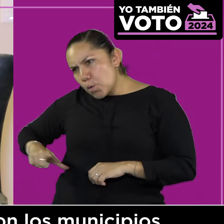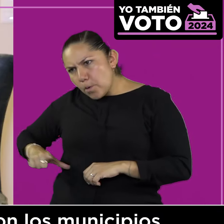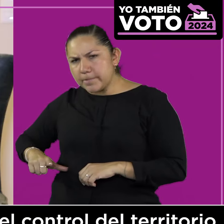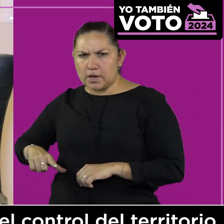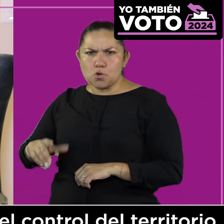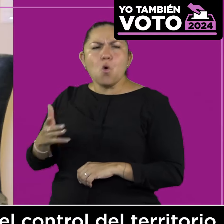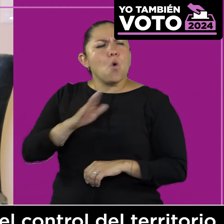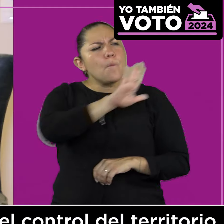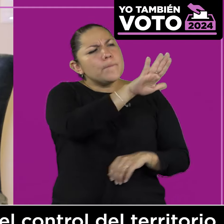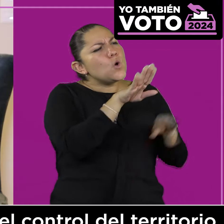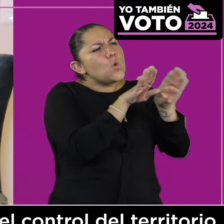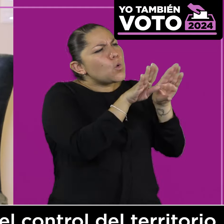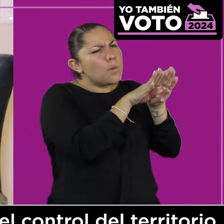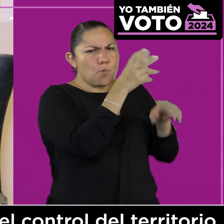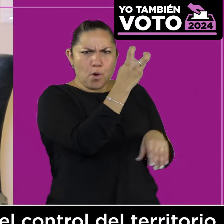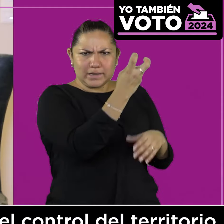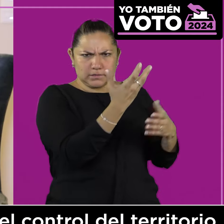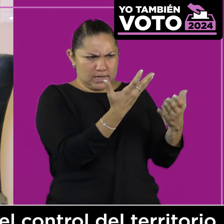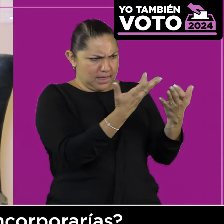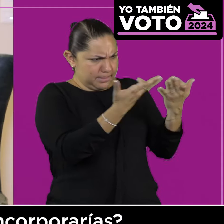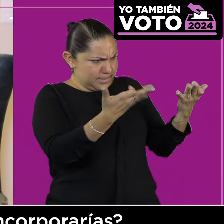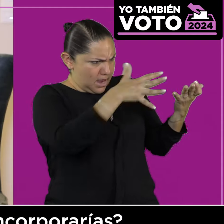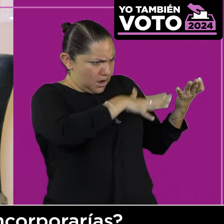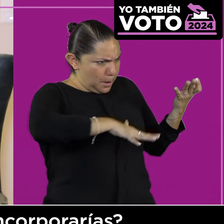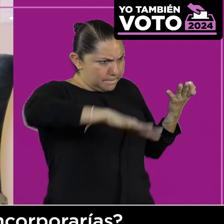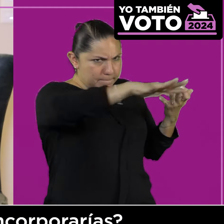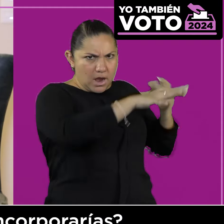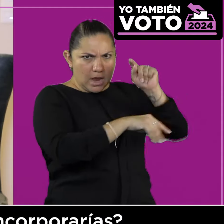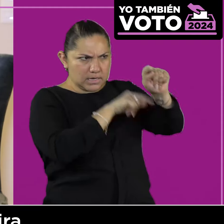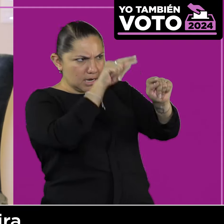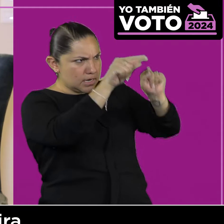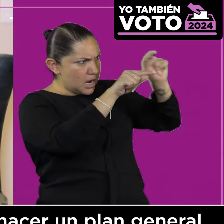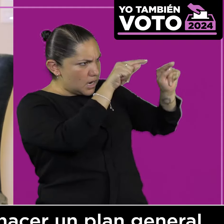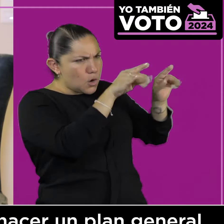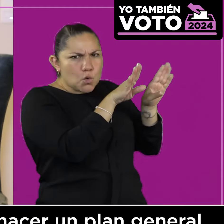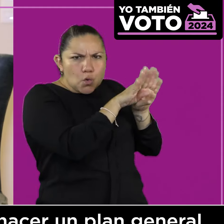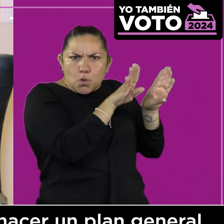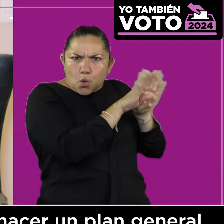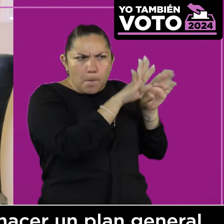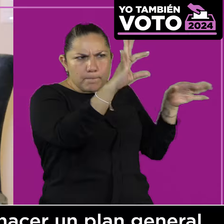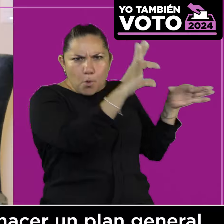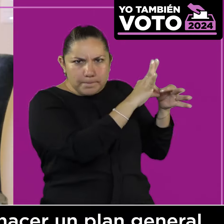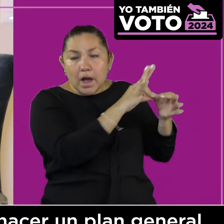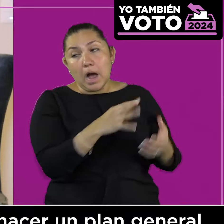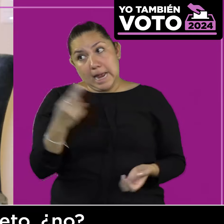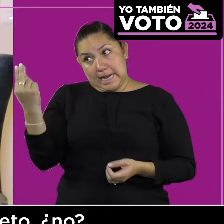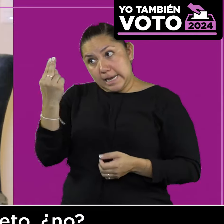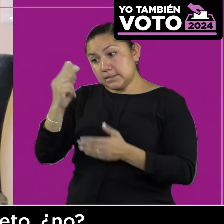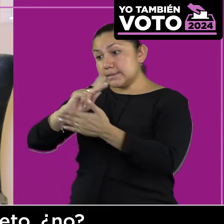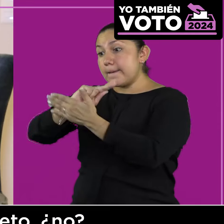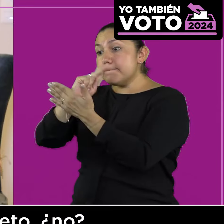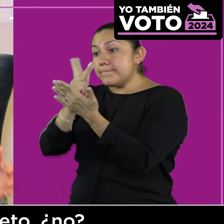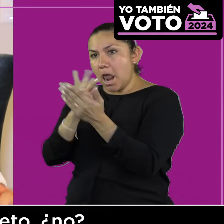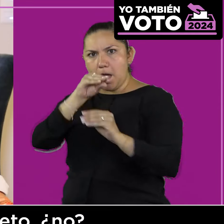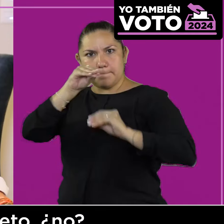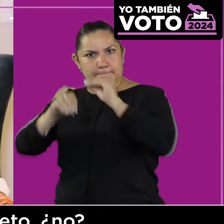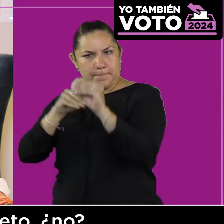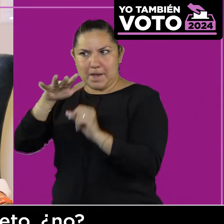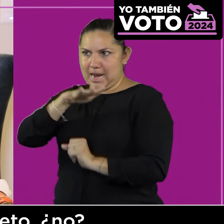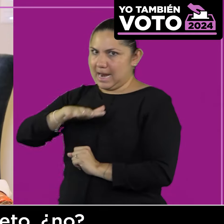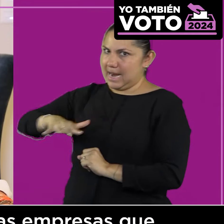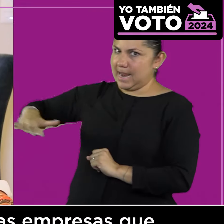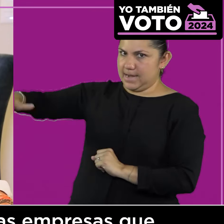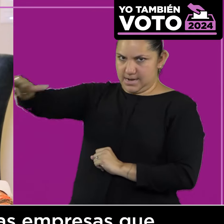los municipios dado que ellos tienen el control del territorio cómo los incorporar Mira es que se tiene que hacer un plan general y y completo